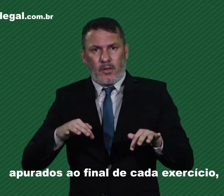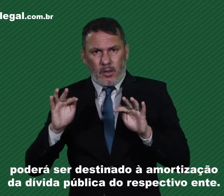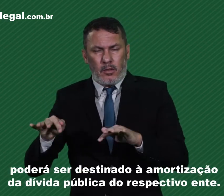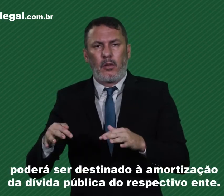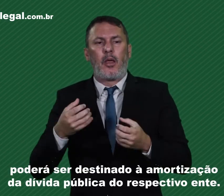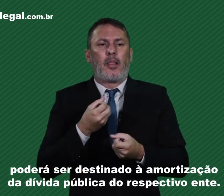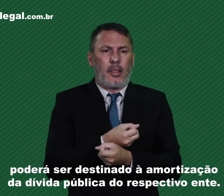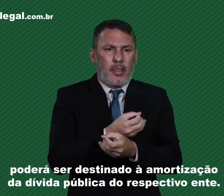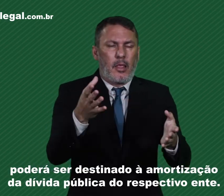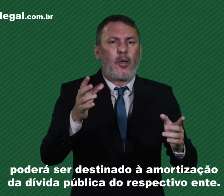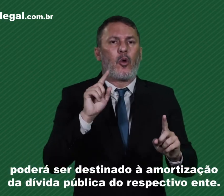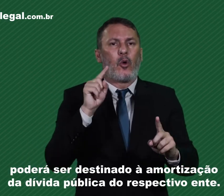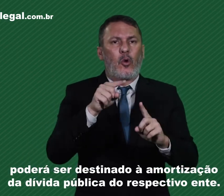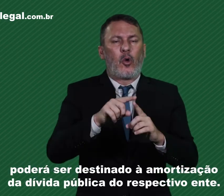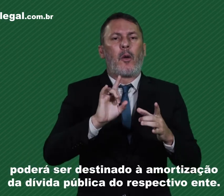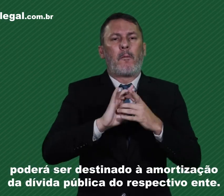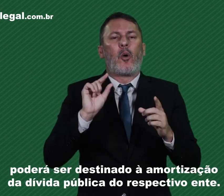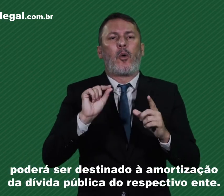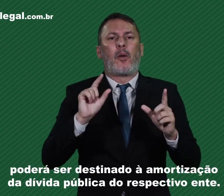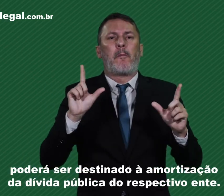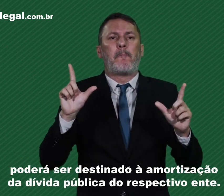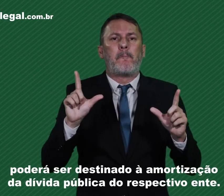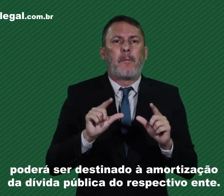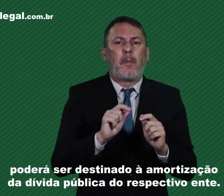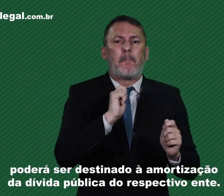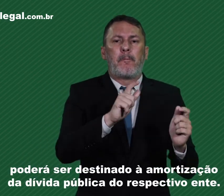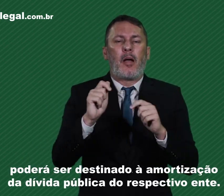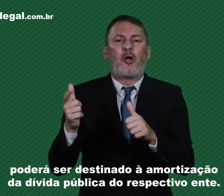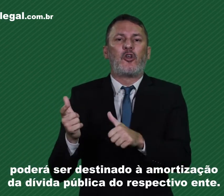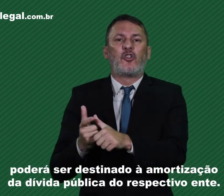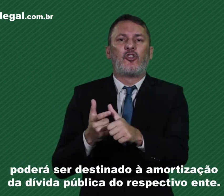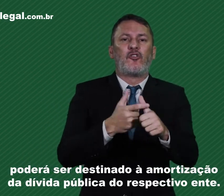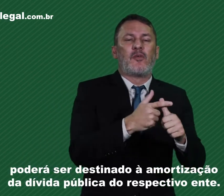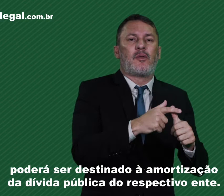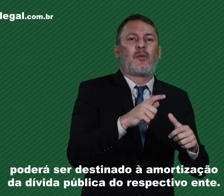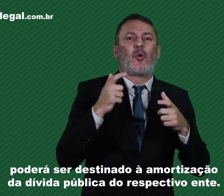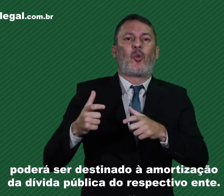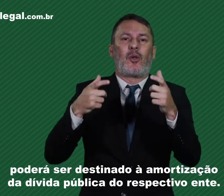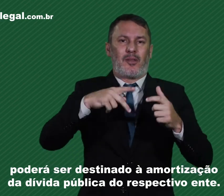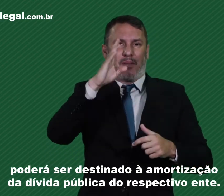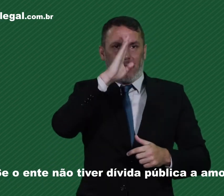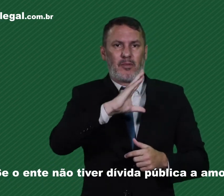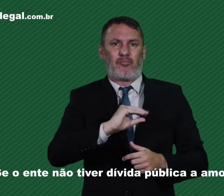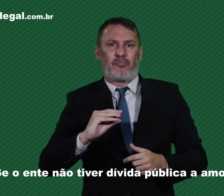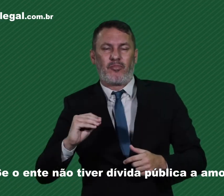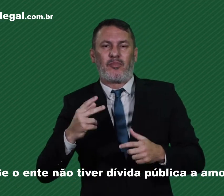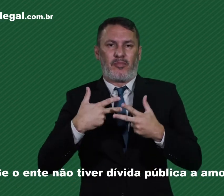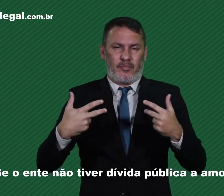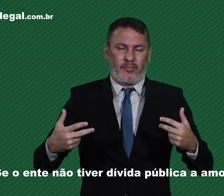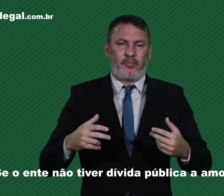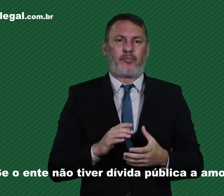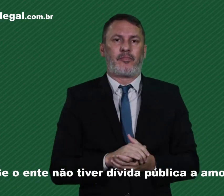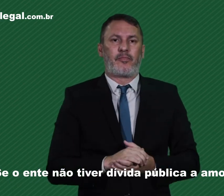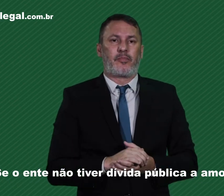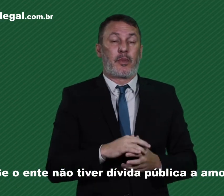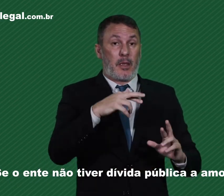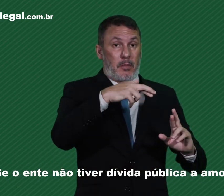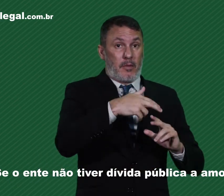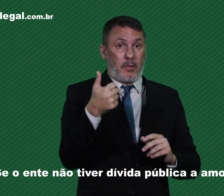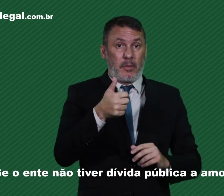poderá ser destinado a amortização da dívida pública do respectivo ente parágrafo primeiro se o ente